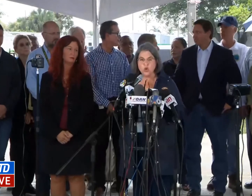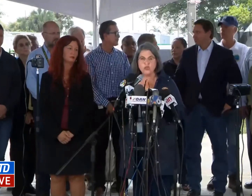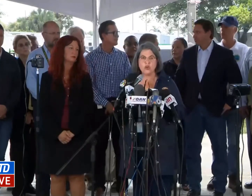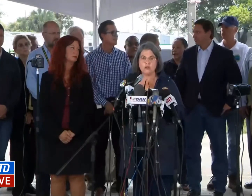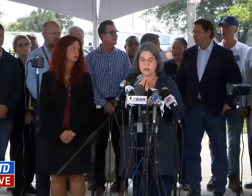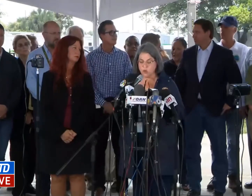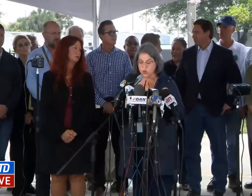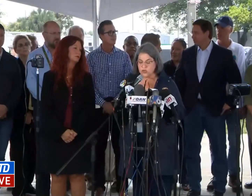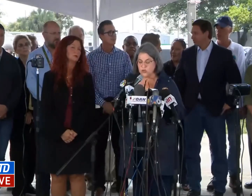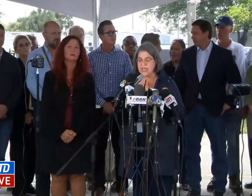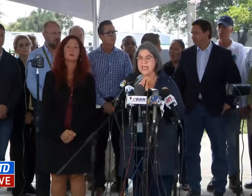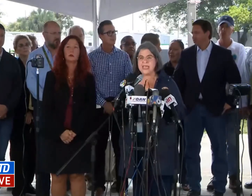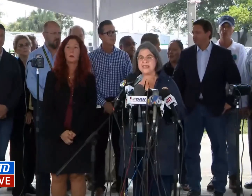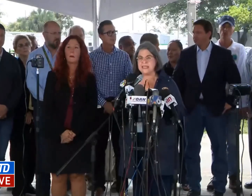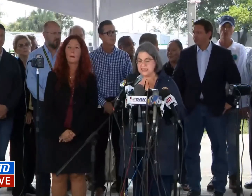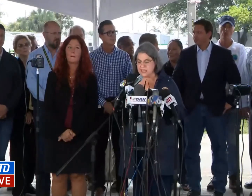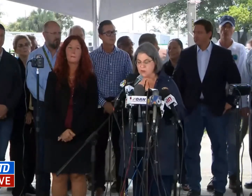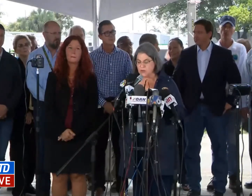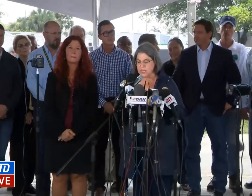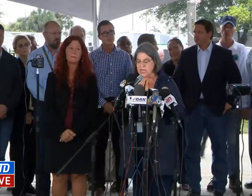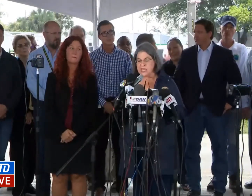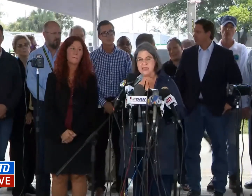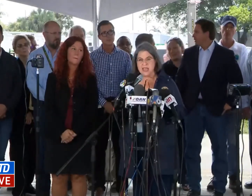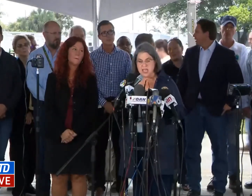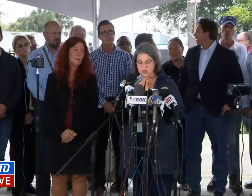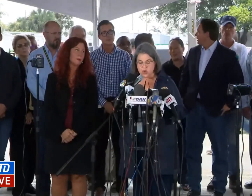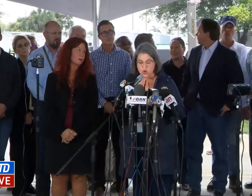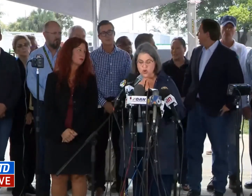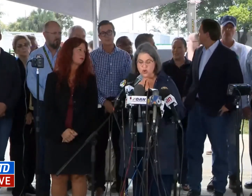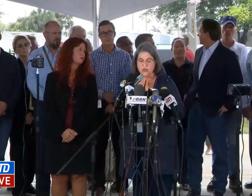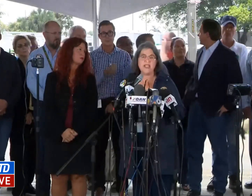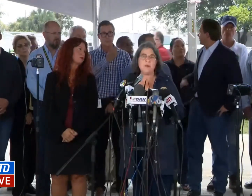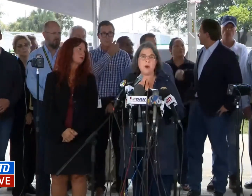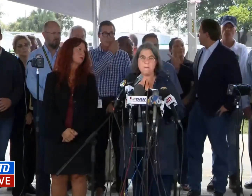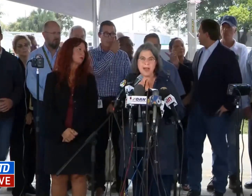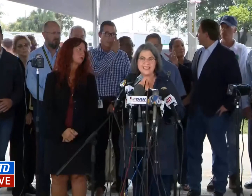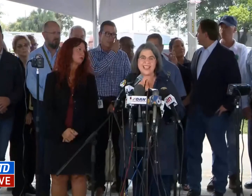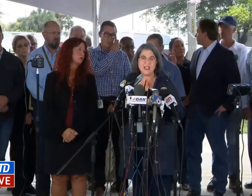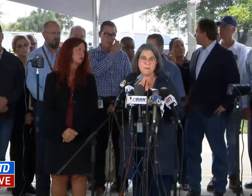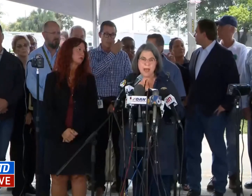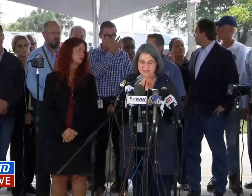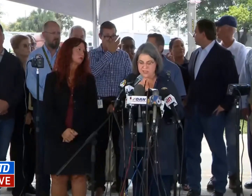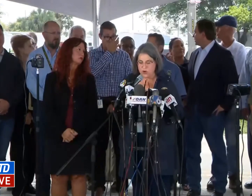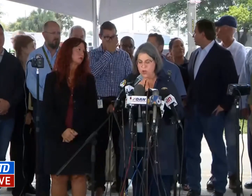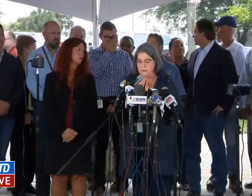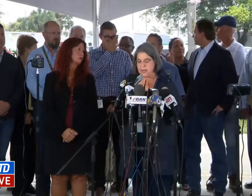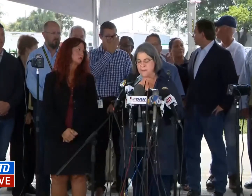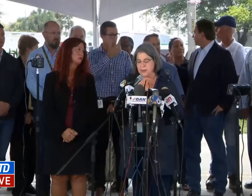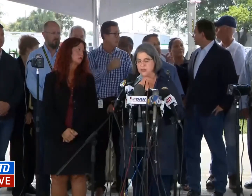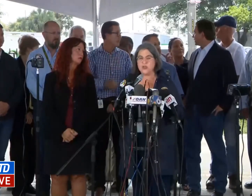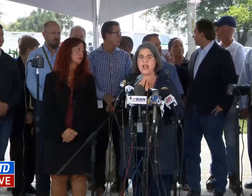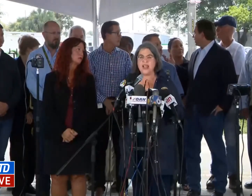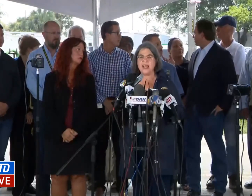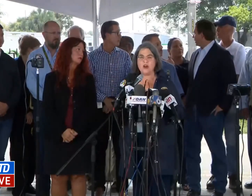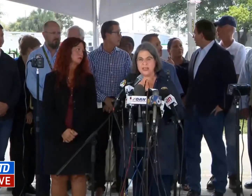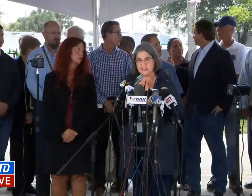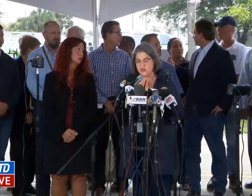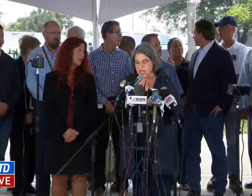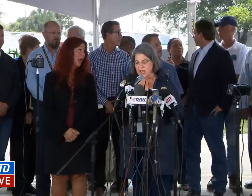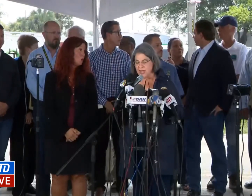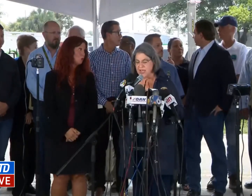tenemos todos los recursos que necesitamos y de hecho no tenemos más espacio para